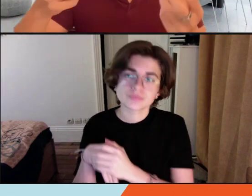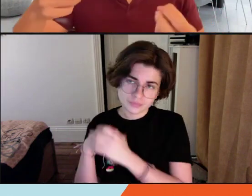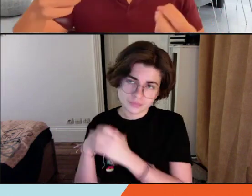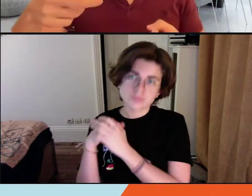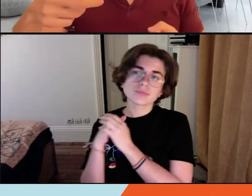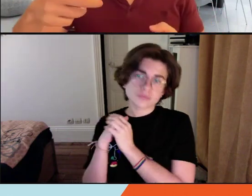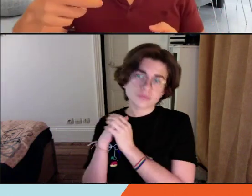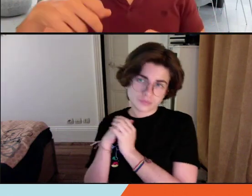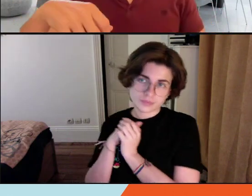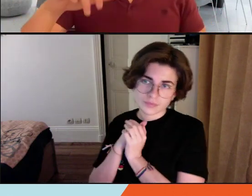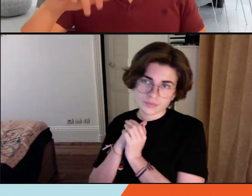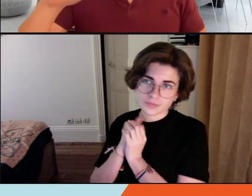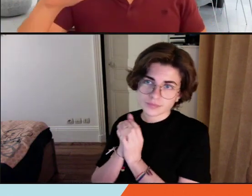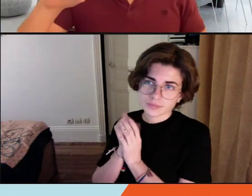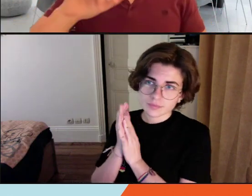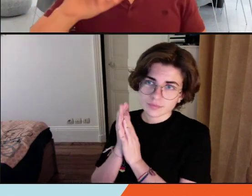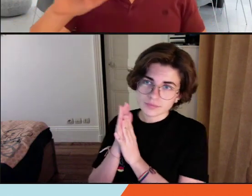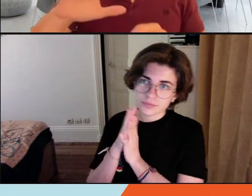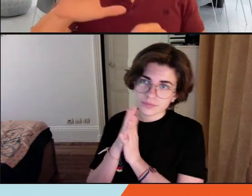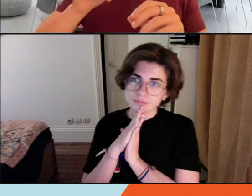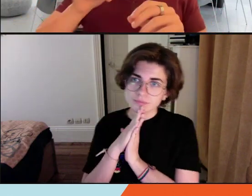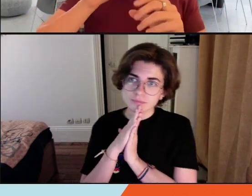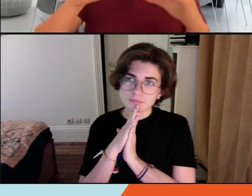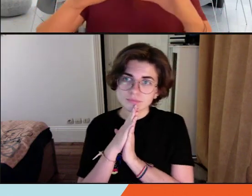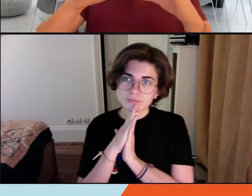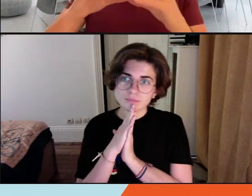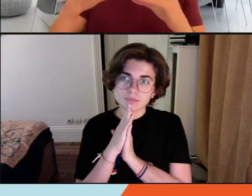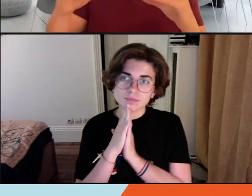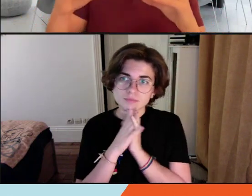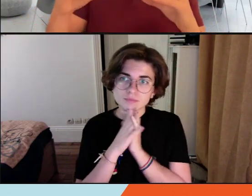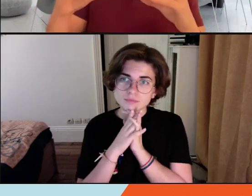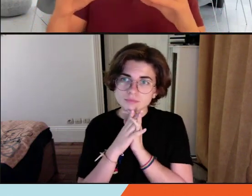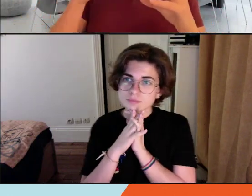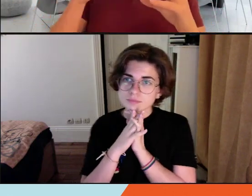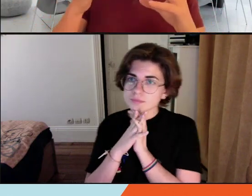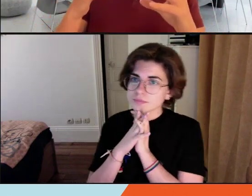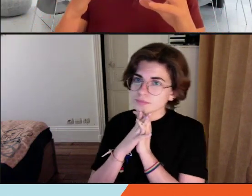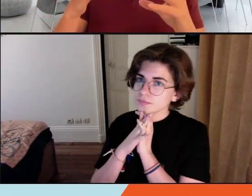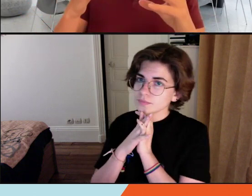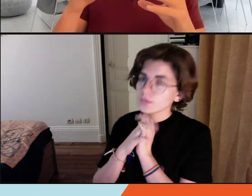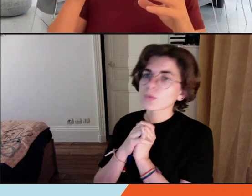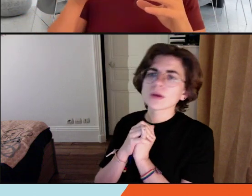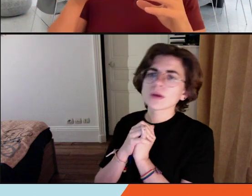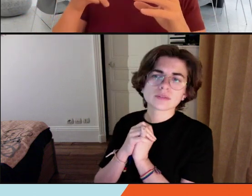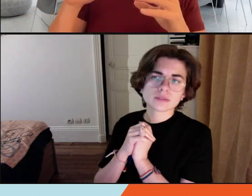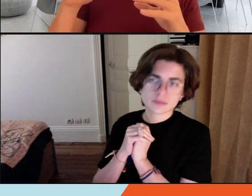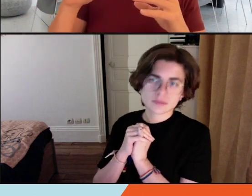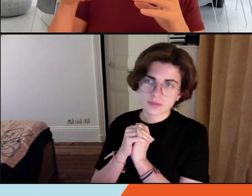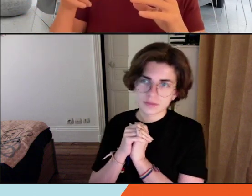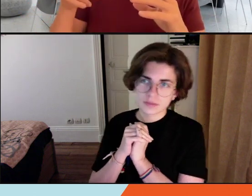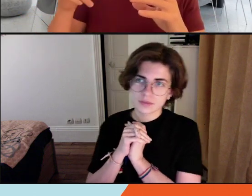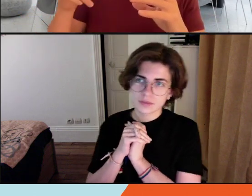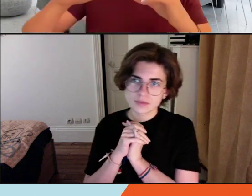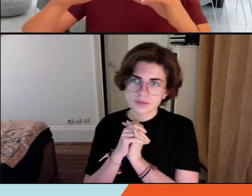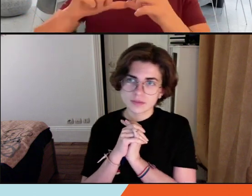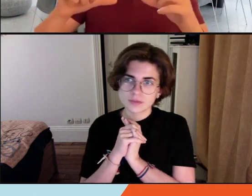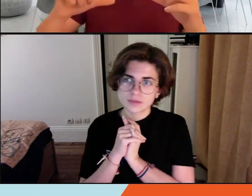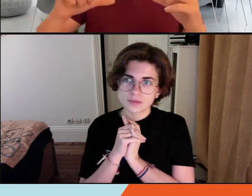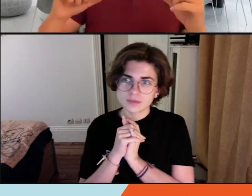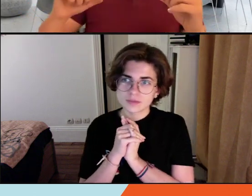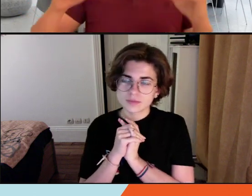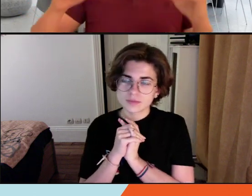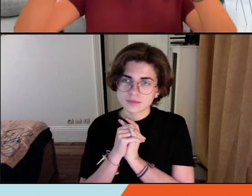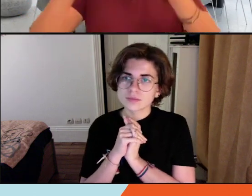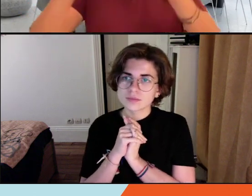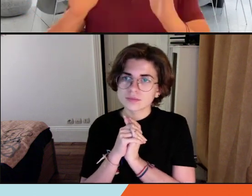filtrer. Mais ça va pas faire une petite bulle. Comme tu as vu, Ouais. une picture, tu vois, qui fait une petite bulle